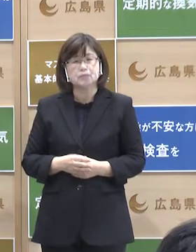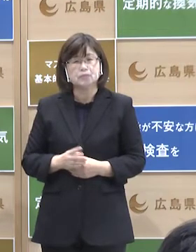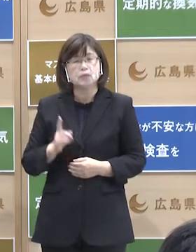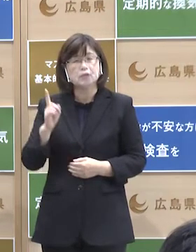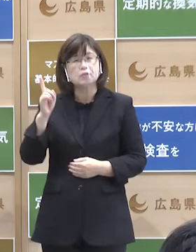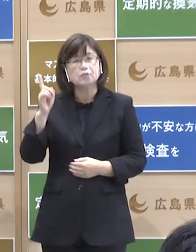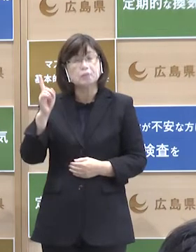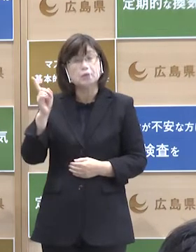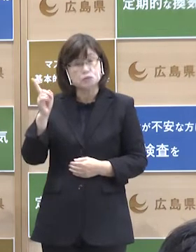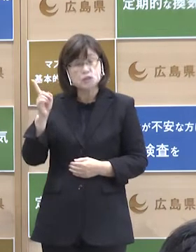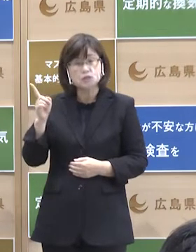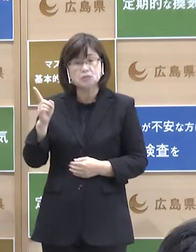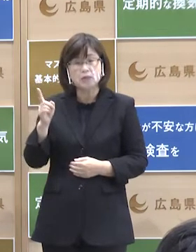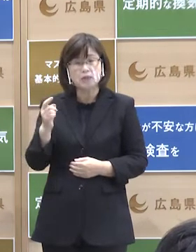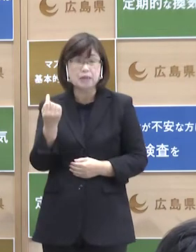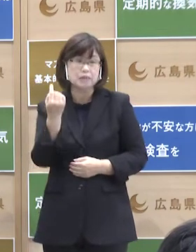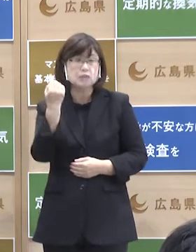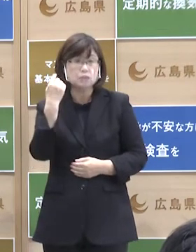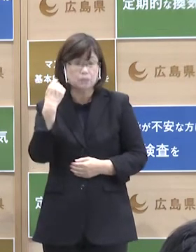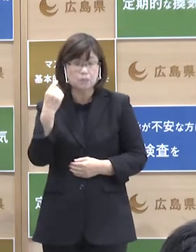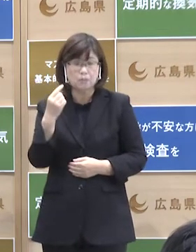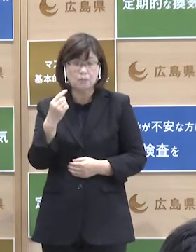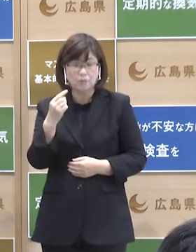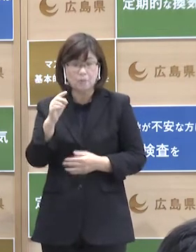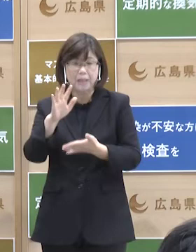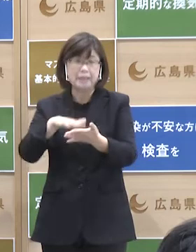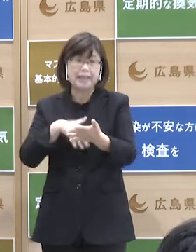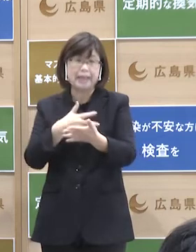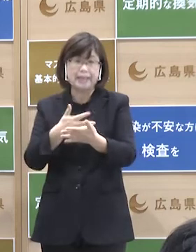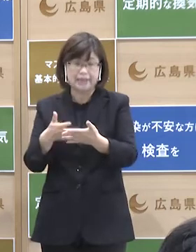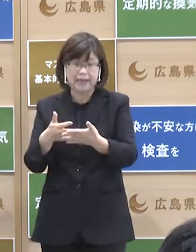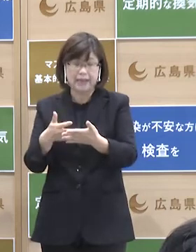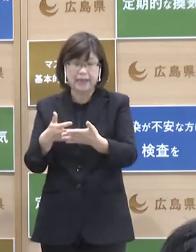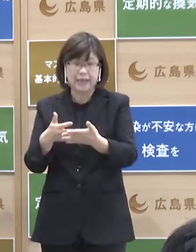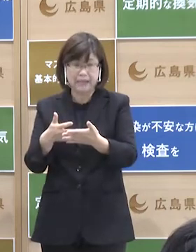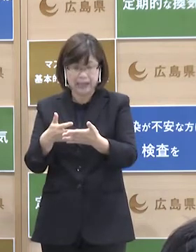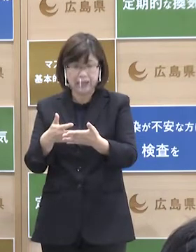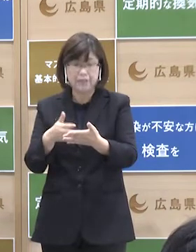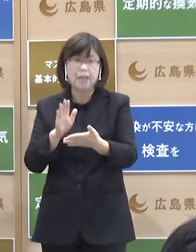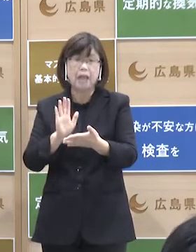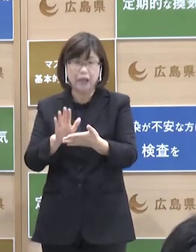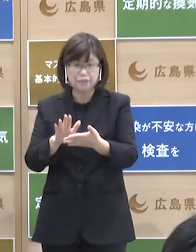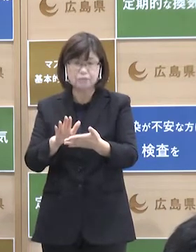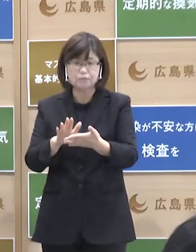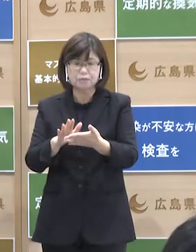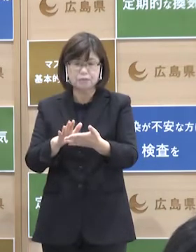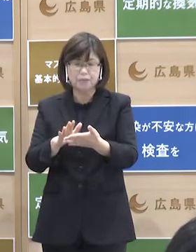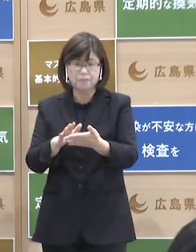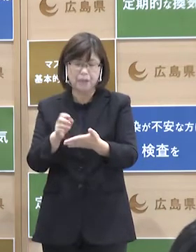であるということを周知するように、依頼もしているんですけども、